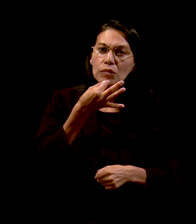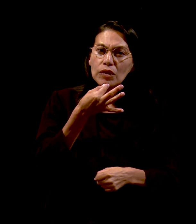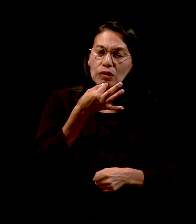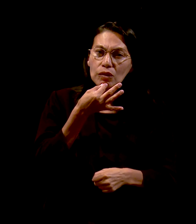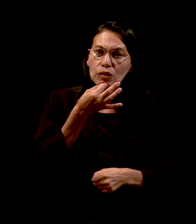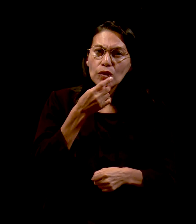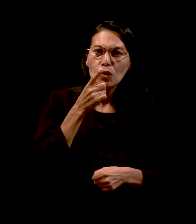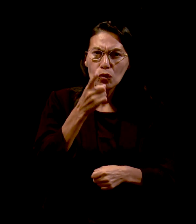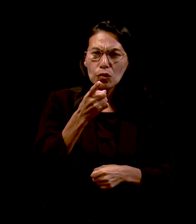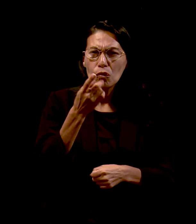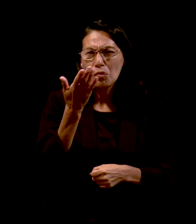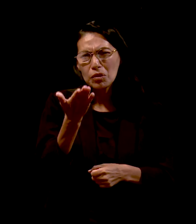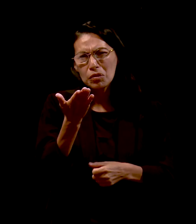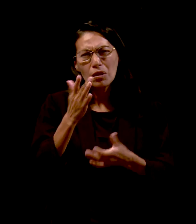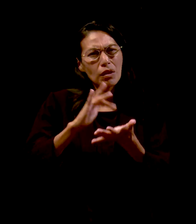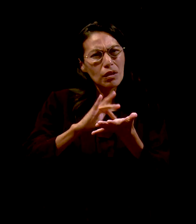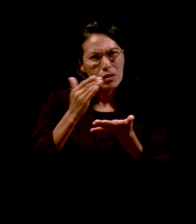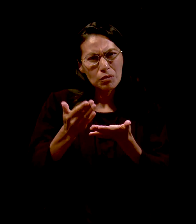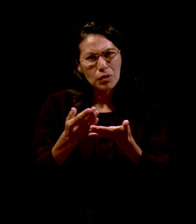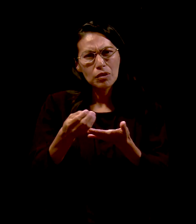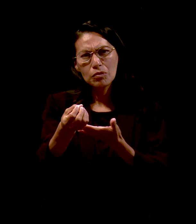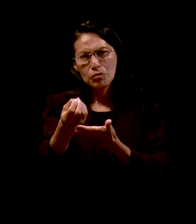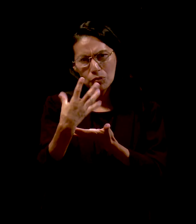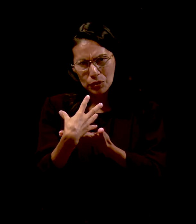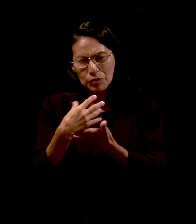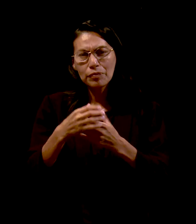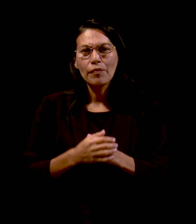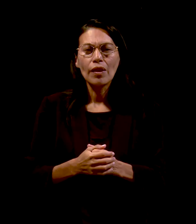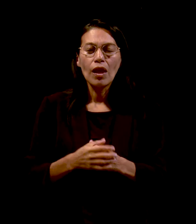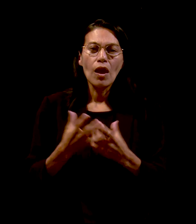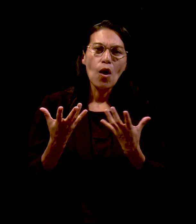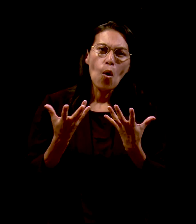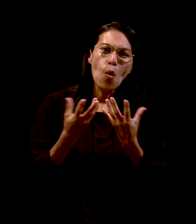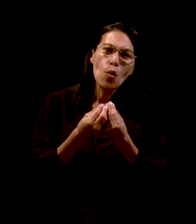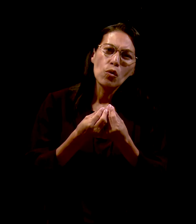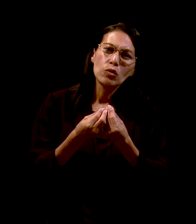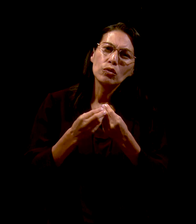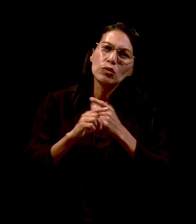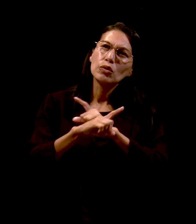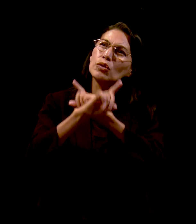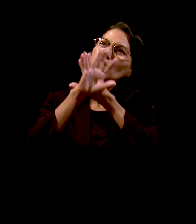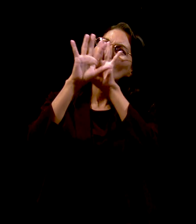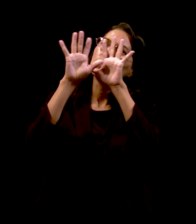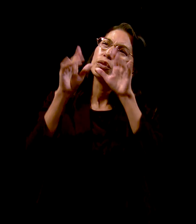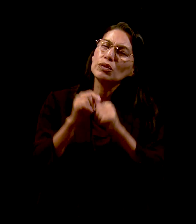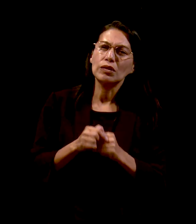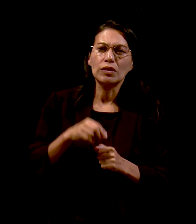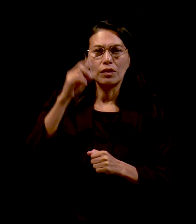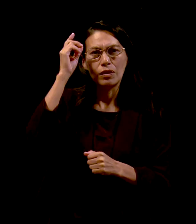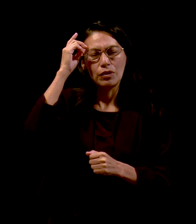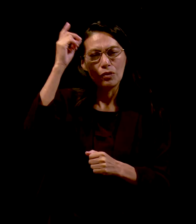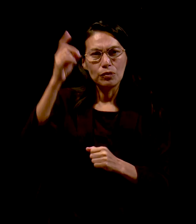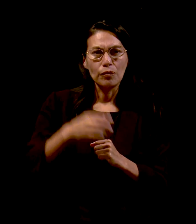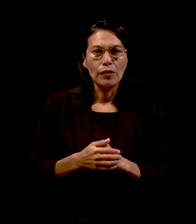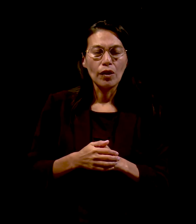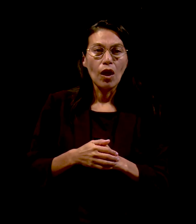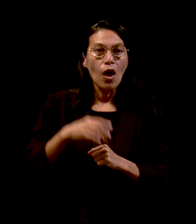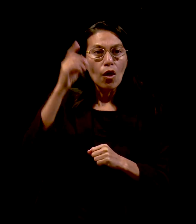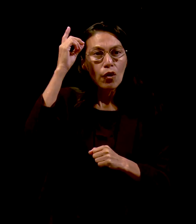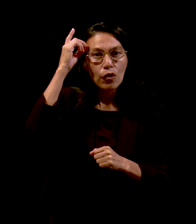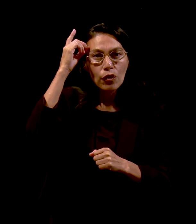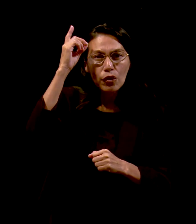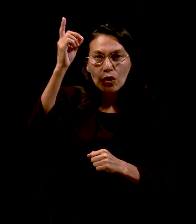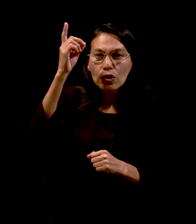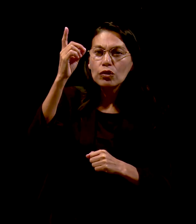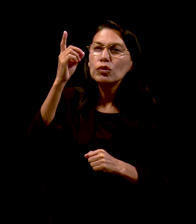momentos envía tus agradecimientos al programa para que juntos podamos glorificar a dios por las oraciones que dios